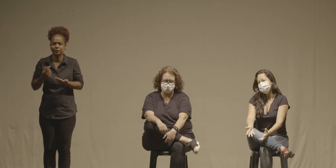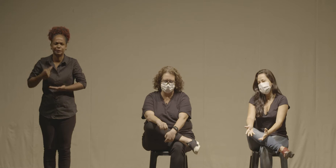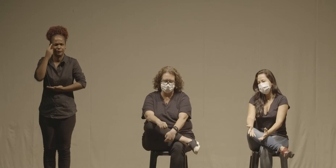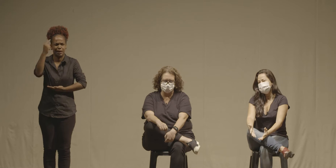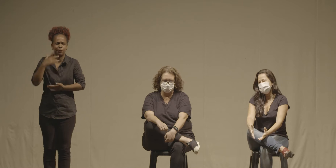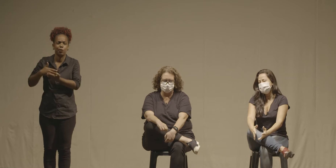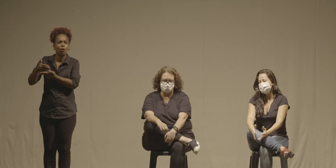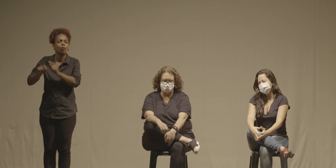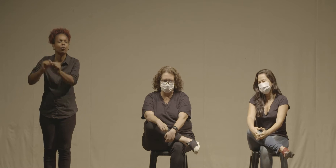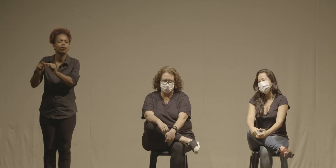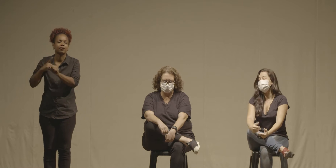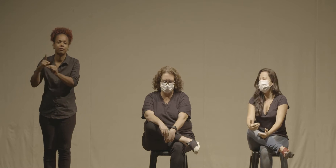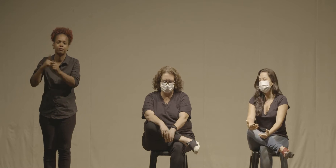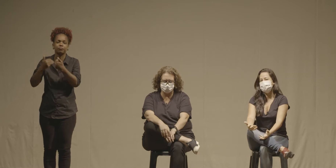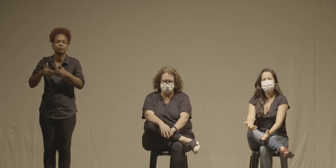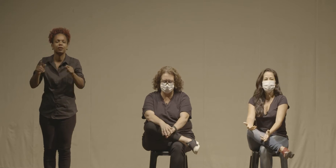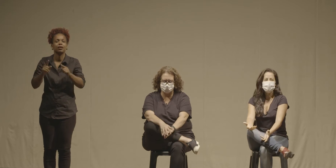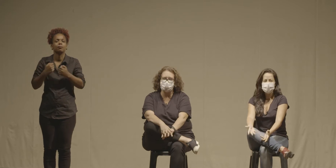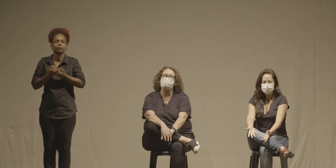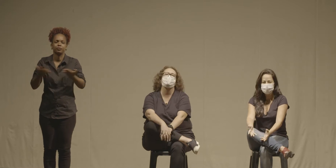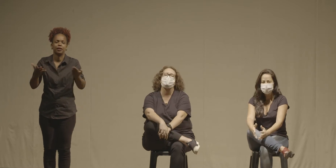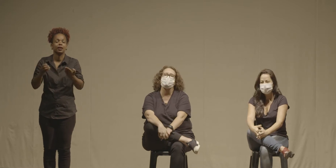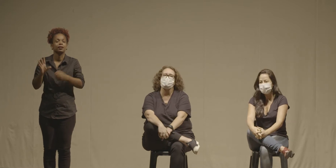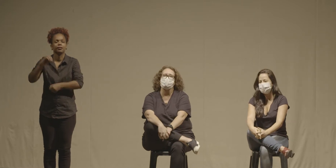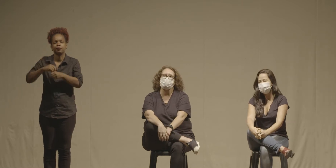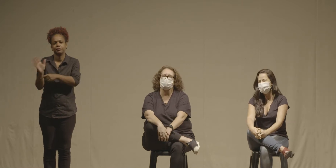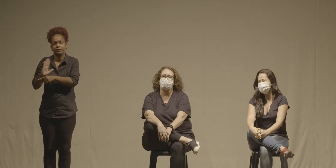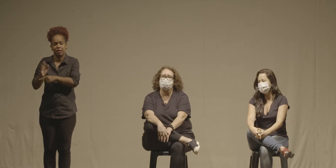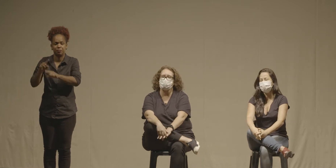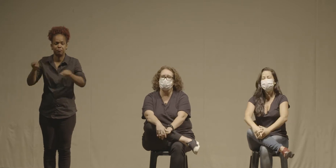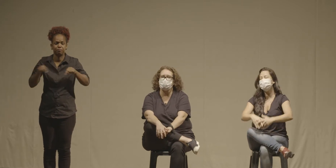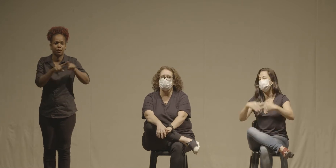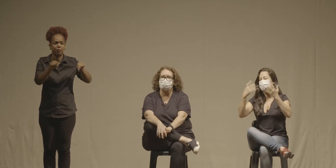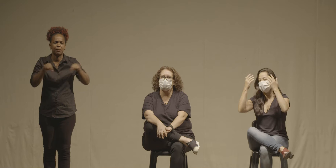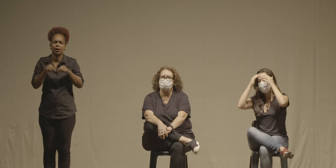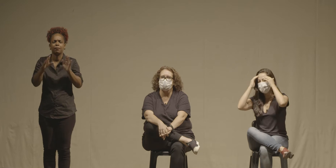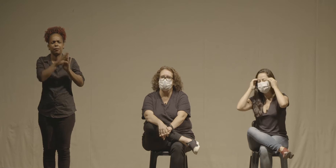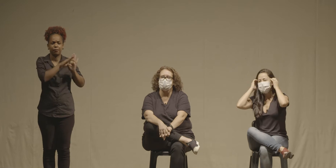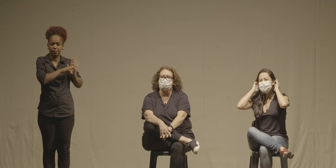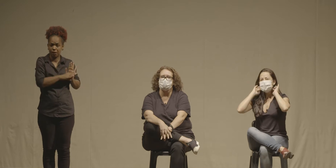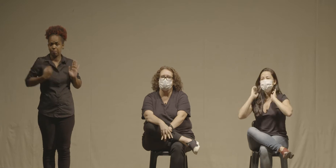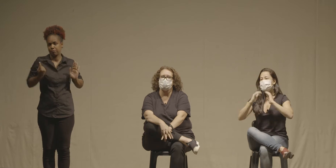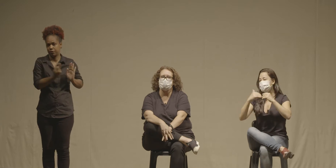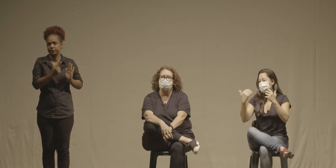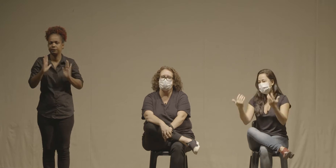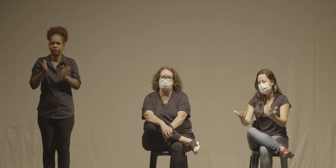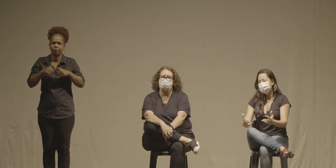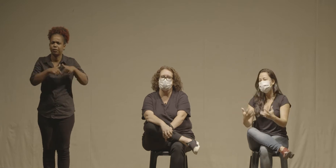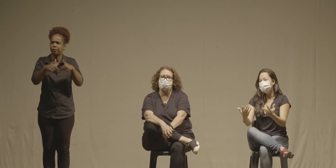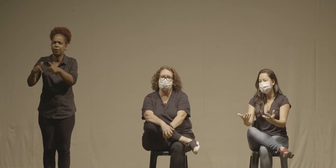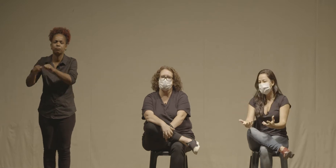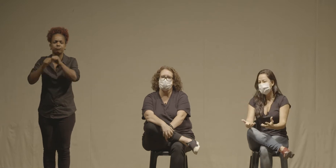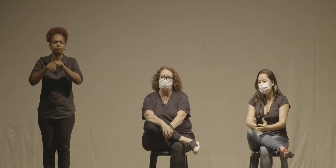ideia inicial era fazer o lançamento dele, a distribuição nos cinemas, né? A gente tinha todo um cronograma de